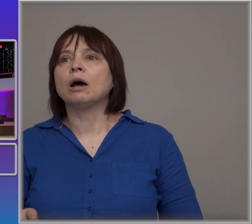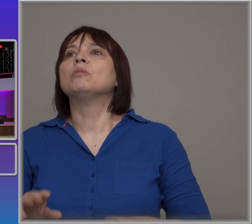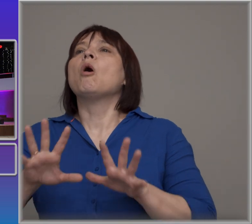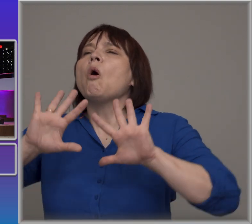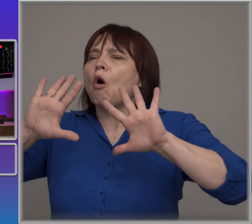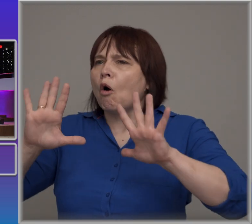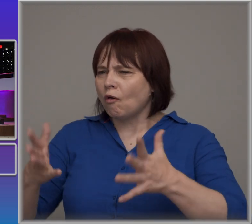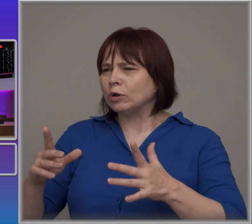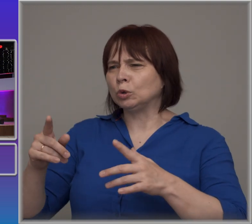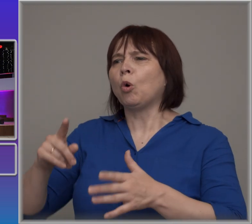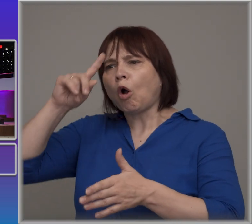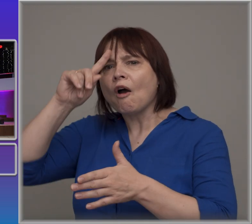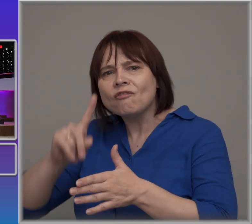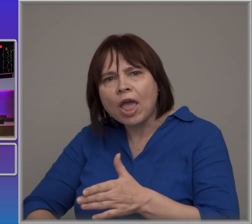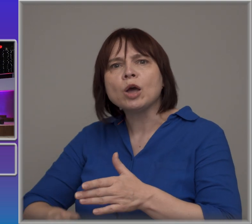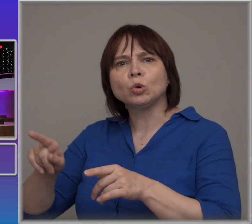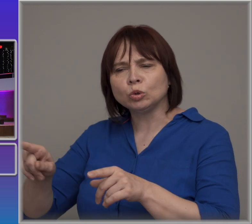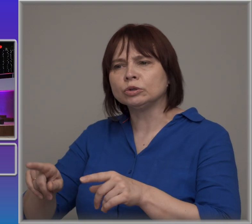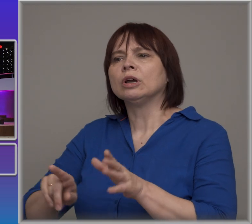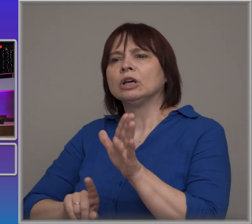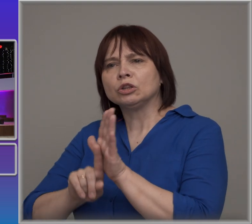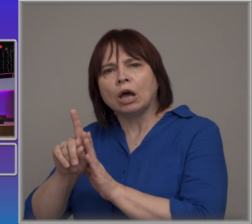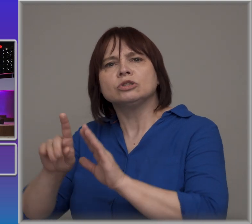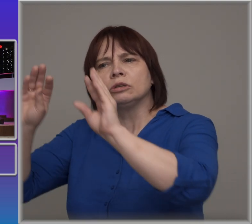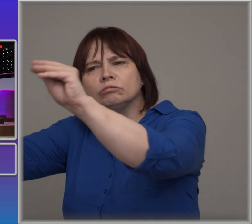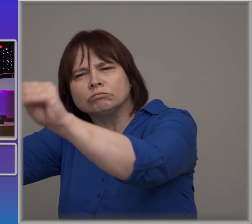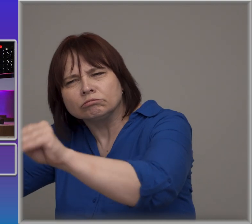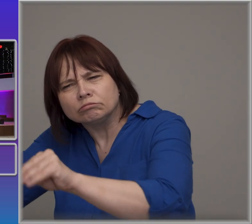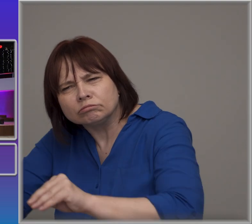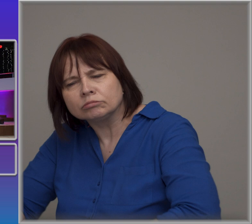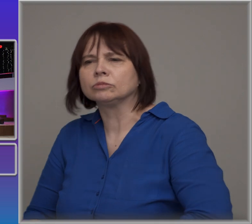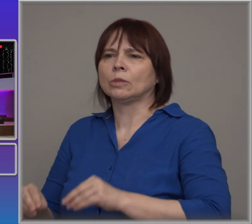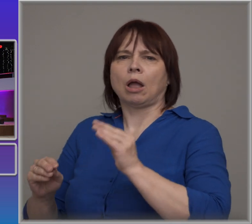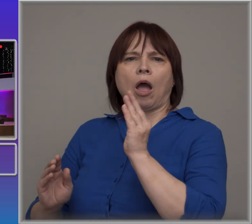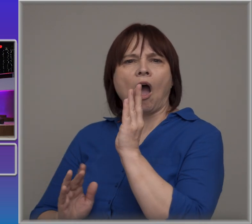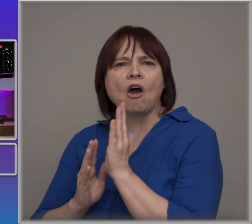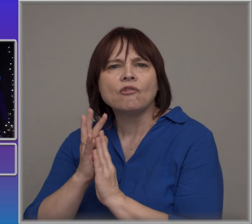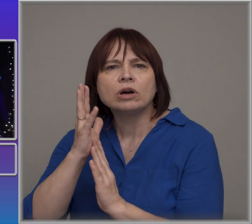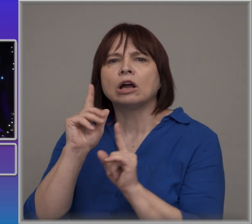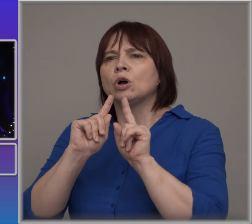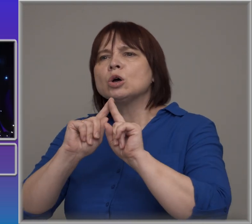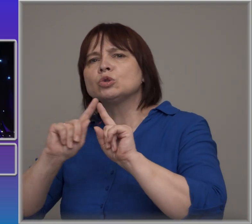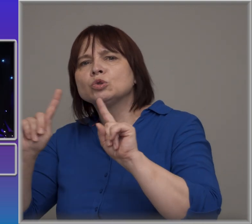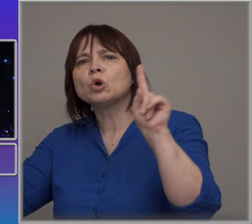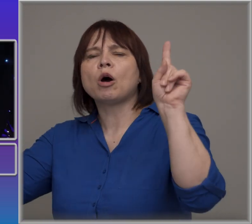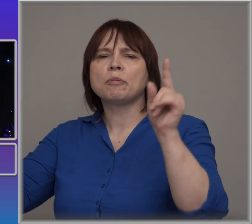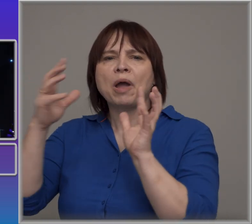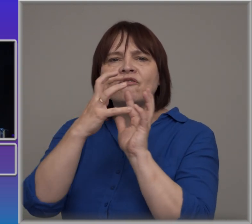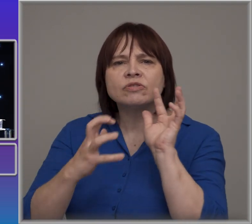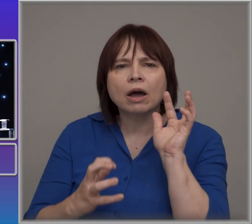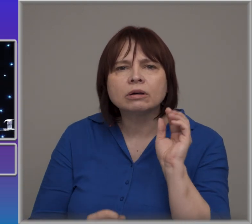работе. И если вы посчитаете историю Европы, то там, где бенедиктинские ордена монашеские